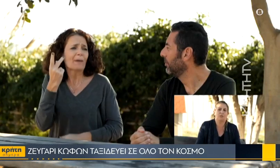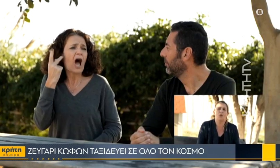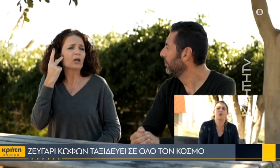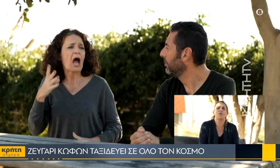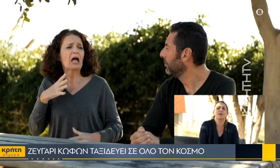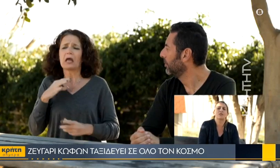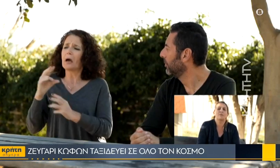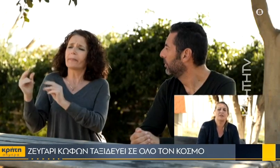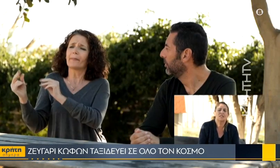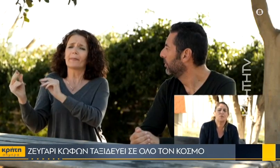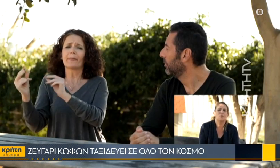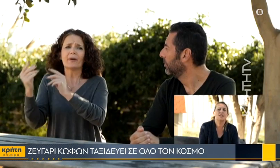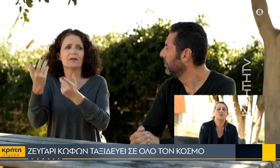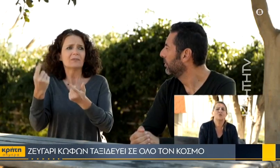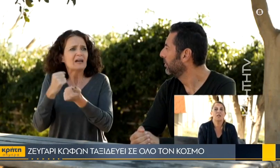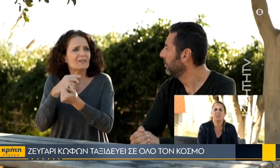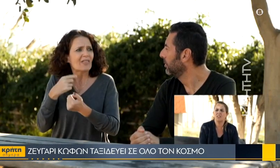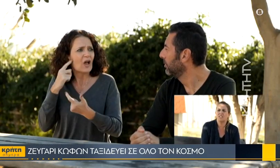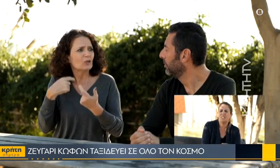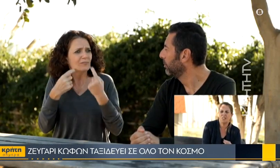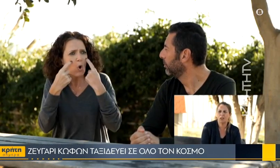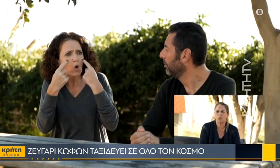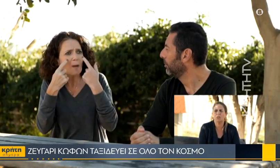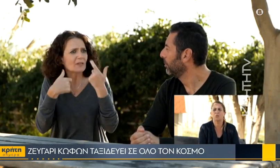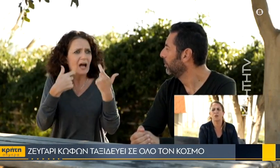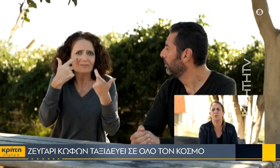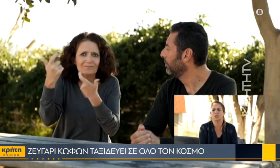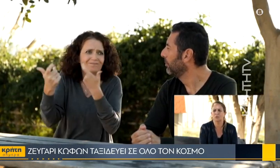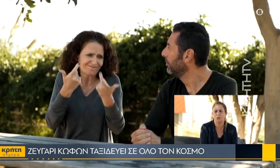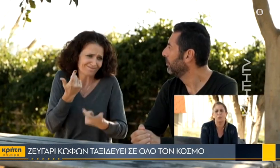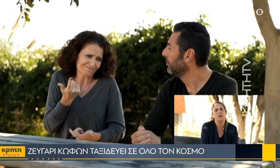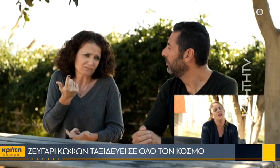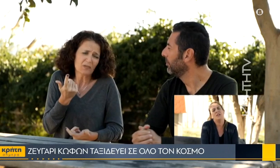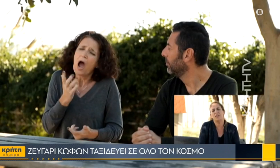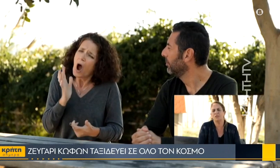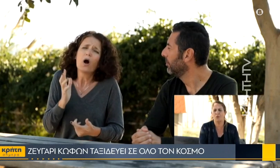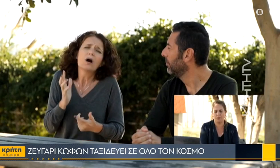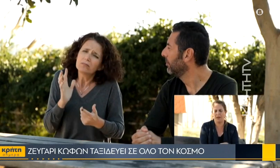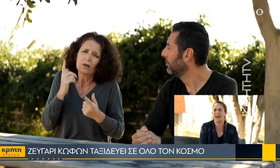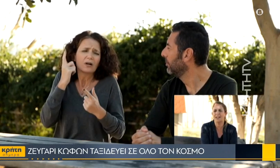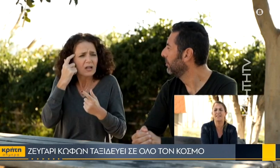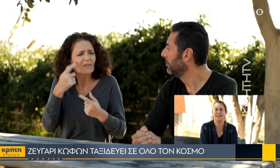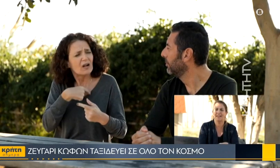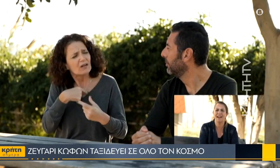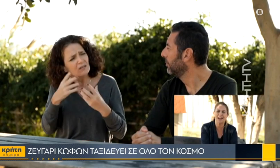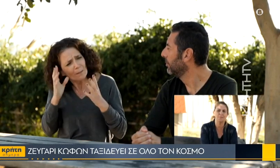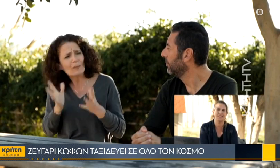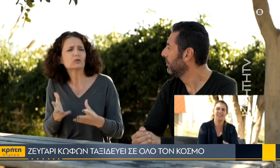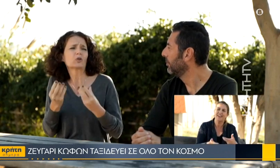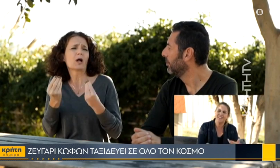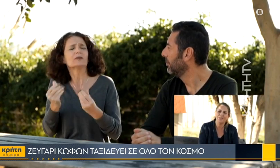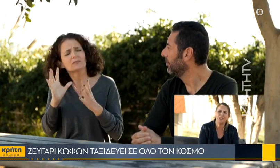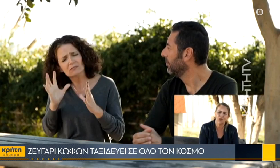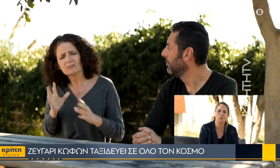Πώς να σας πω, ακόμα και όταν πας κάπου και σου λένε τι εσύ δεν ακούς και τώρα πώς θα συναντηθούμε, χίλιοι τρόποι, με ένα χαρτί, να